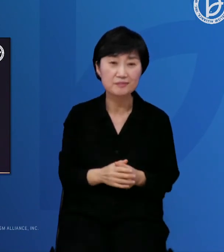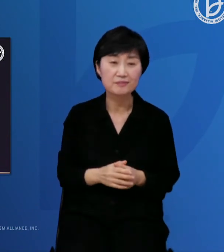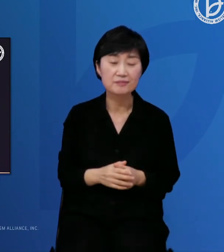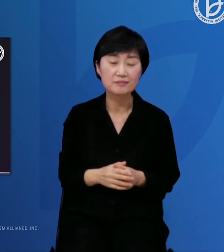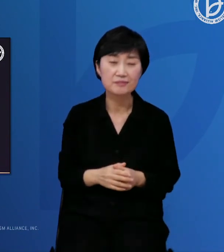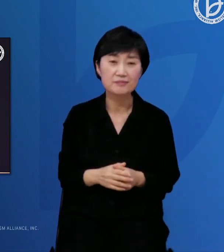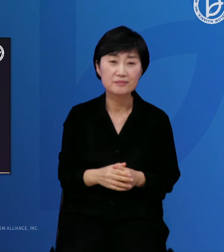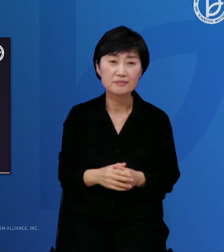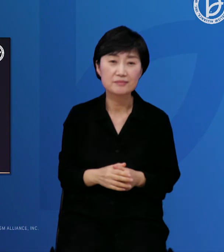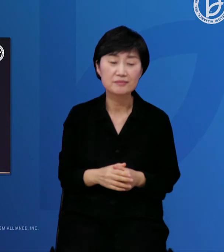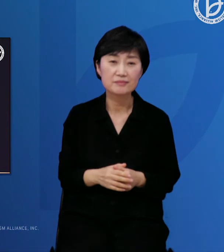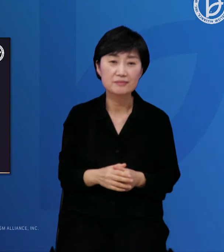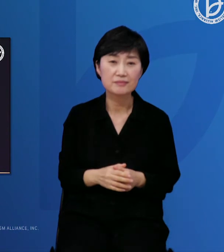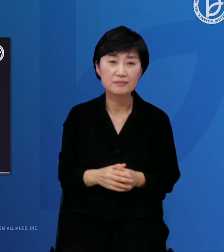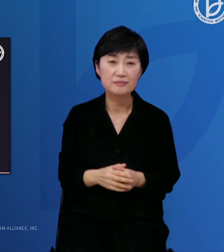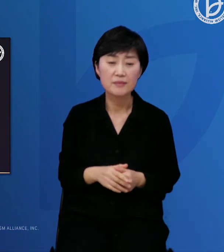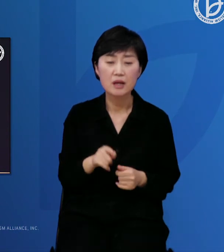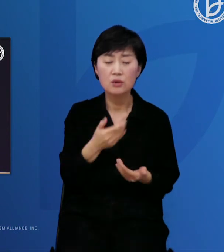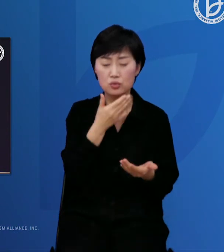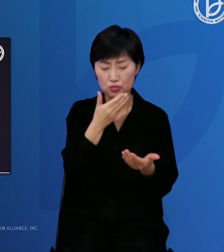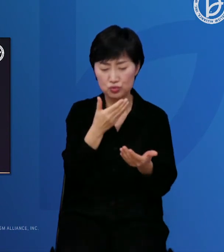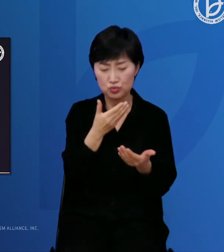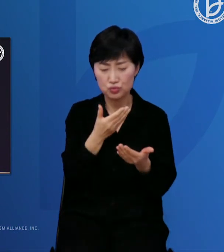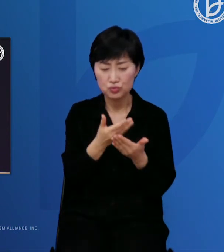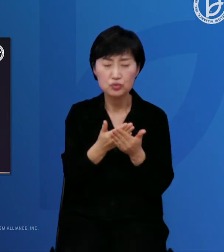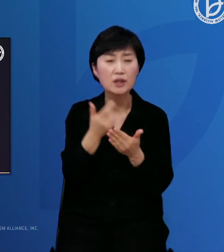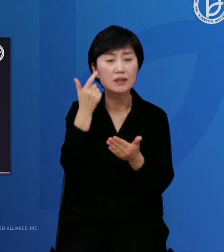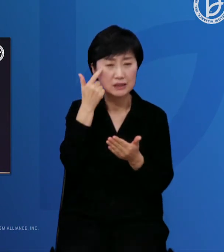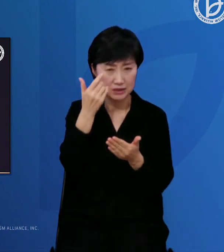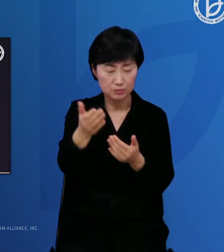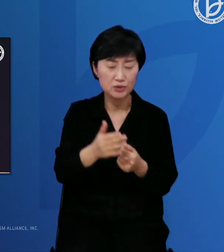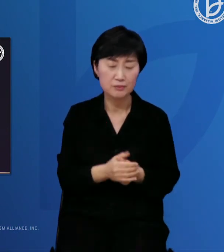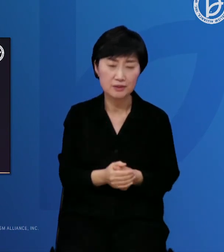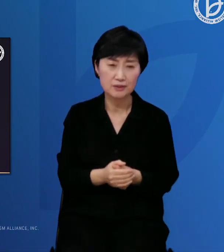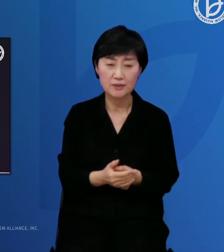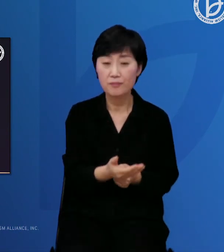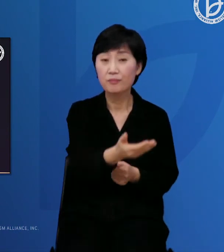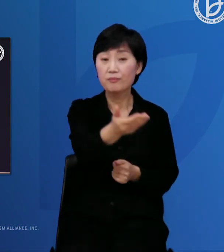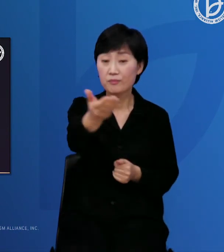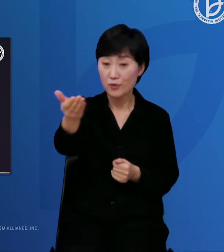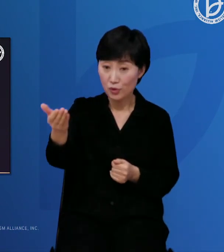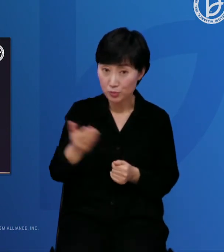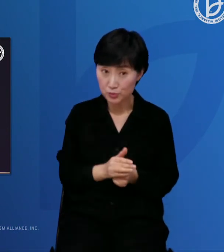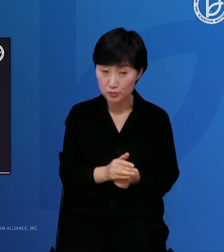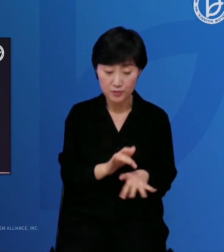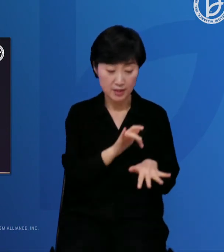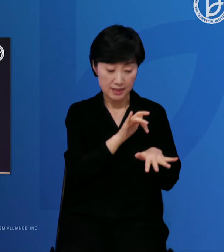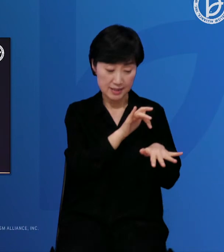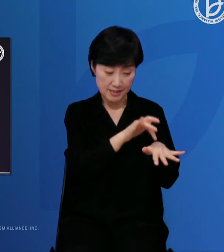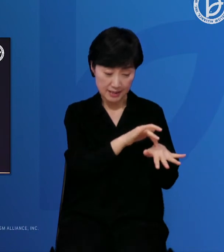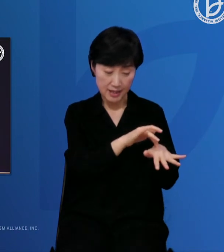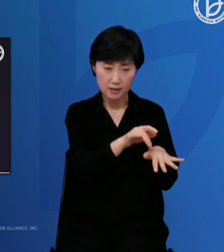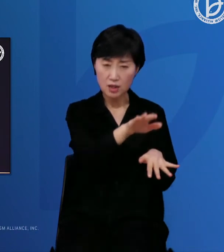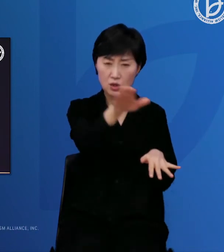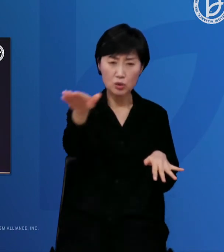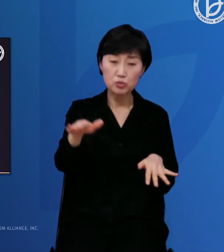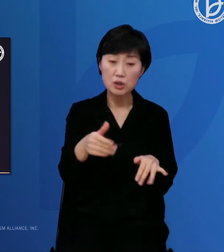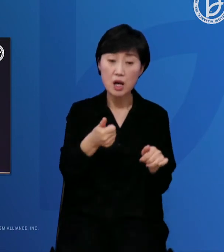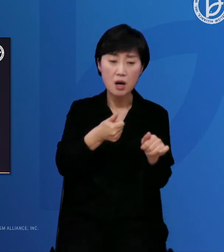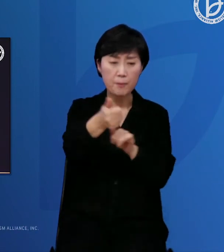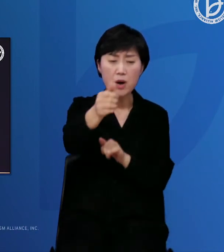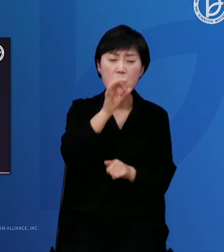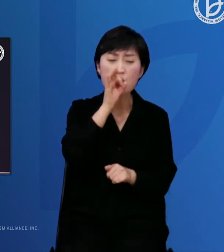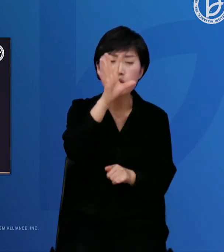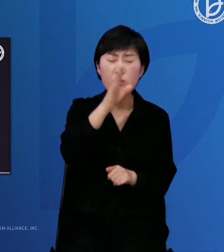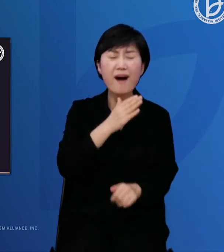prevail over him? 이게 중요한 얘기예요. This is important. 여러분을 절대 이길 수 없는 줄 아는데 공격을 한다 이 Satan 말이에요. knows very